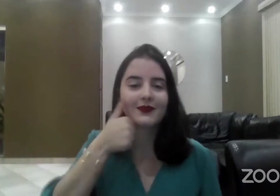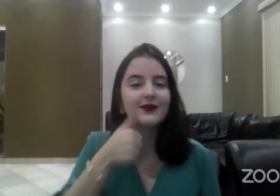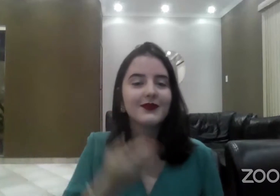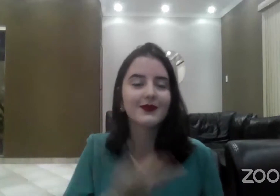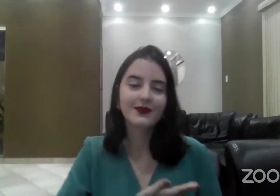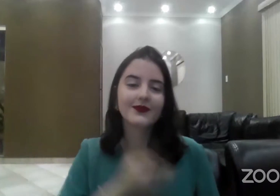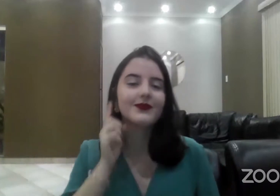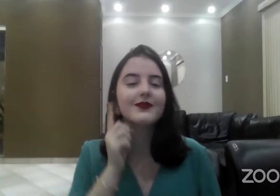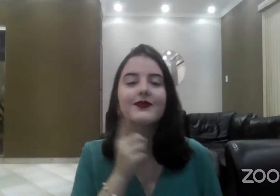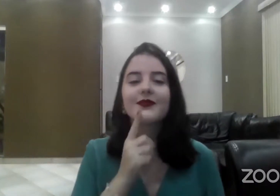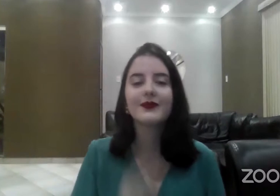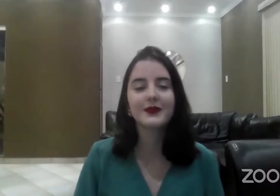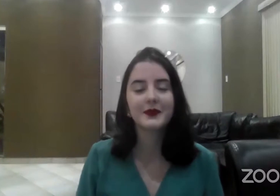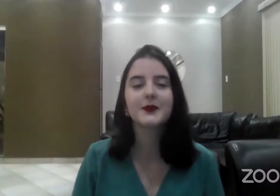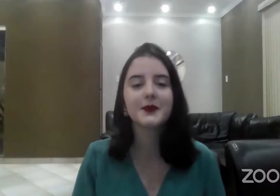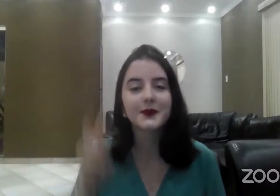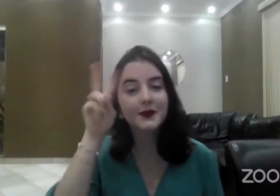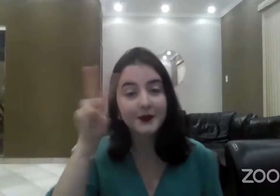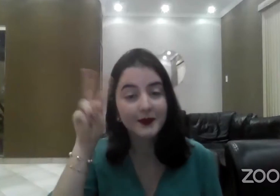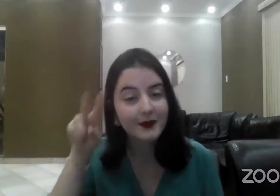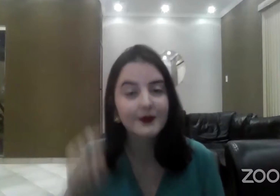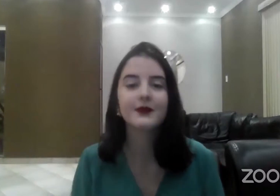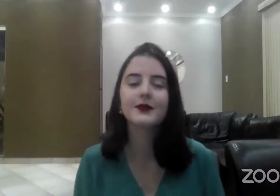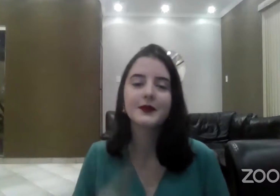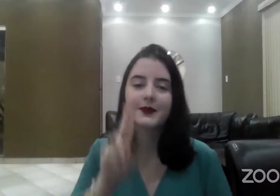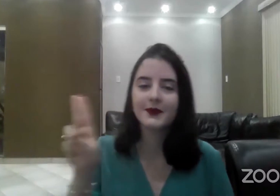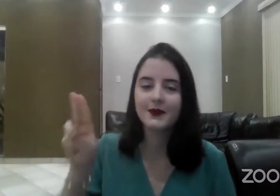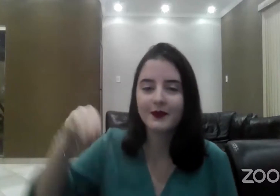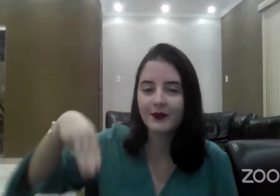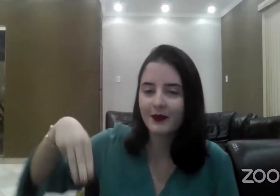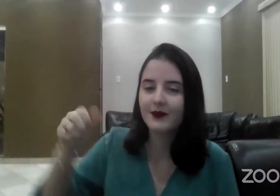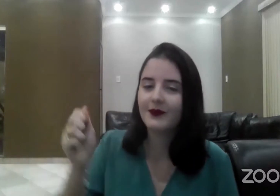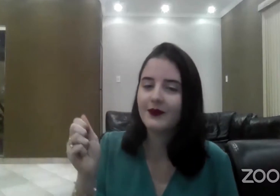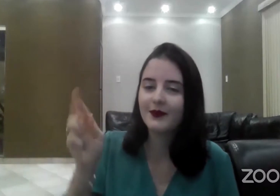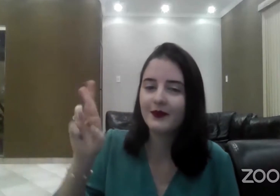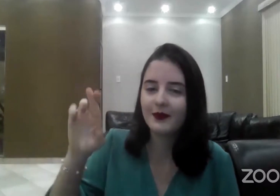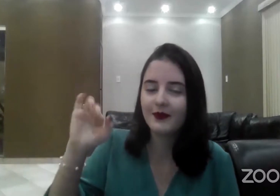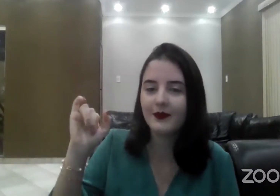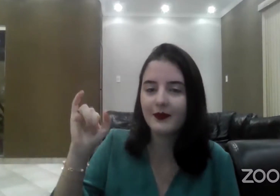lembrei da minha amiga surda. Lembra? O nome dela é